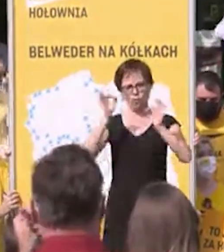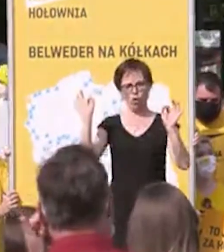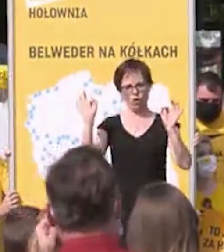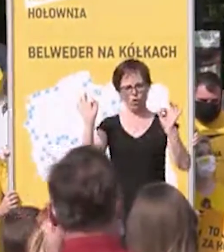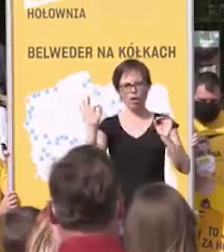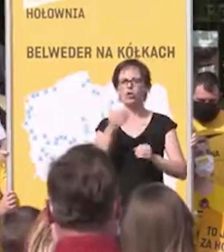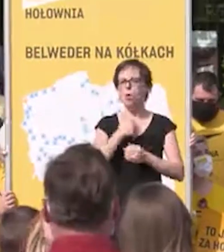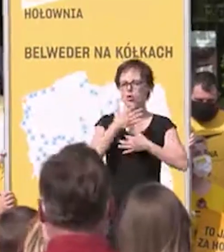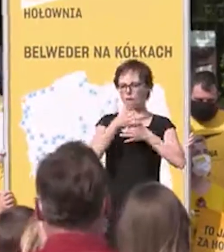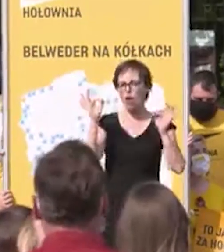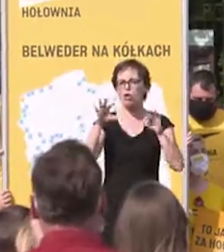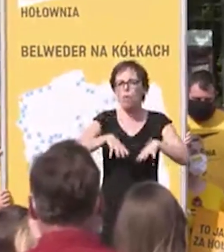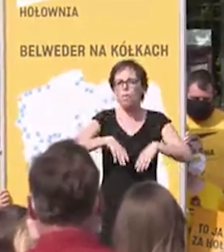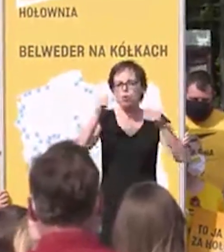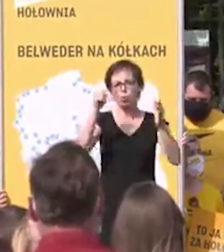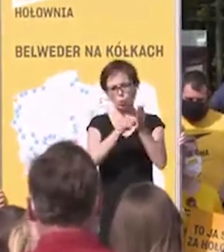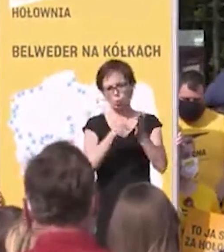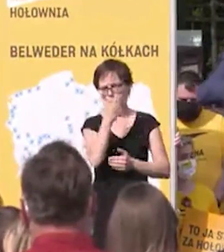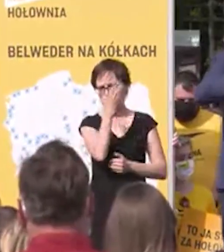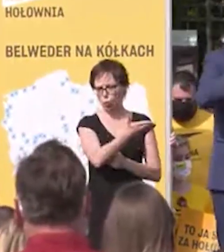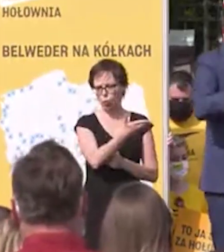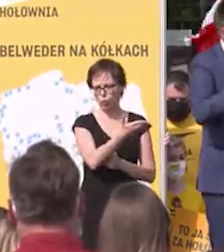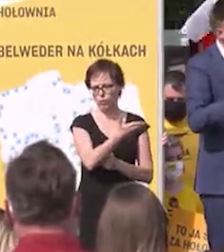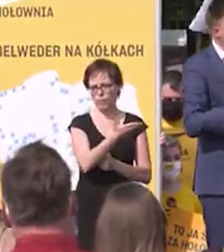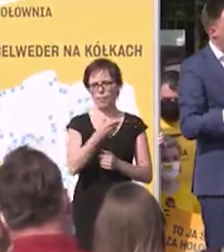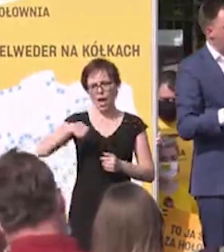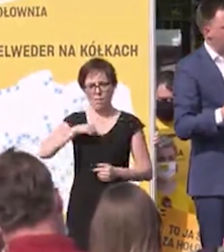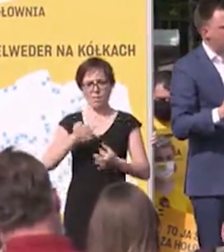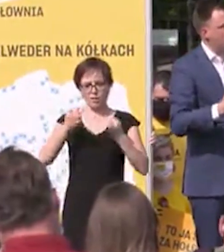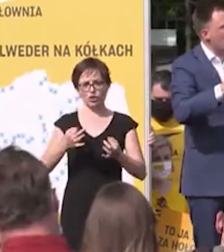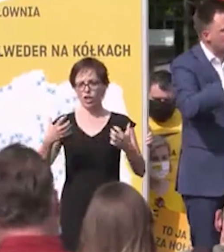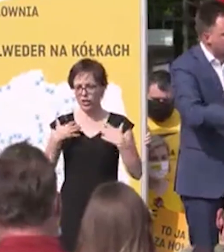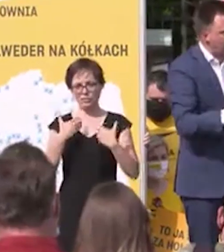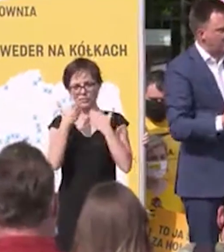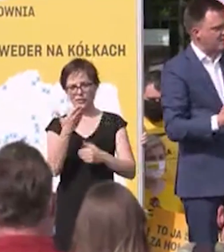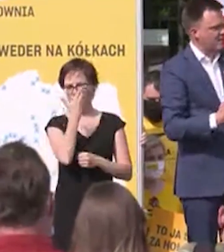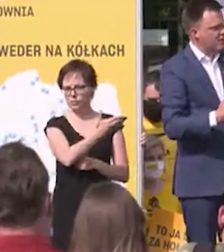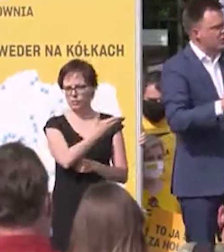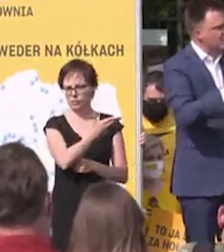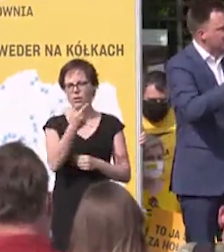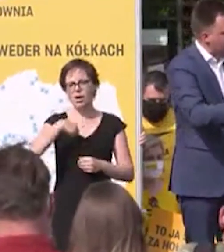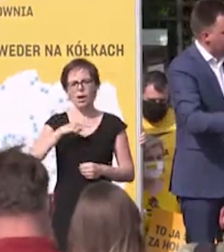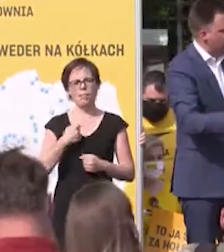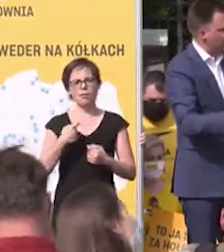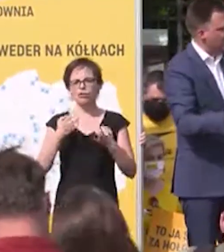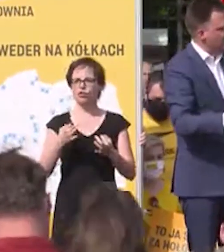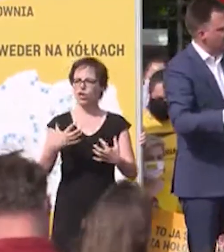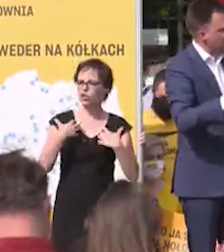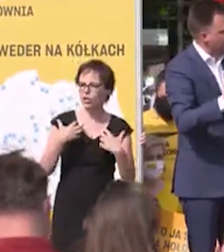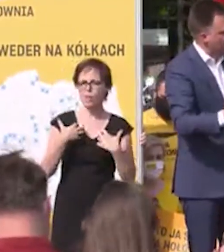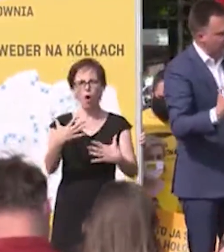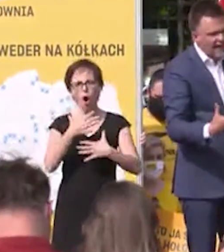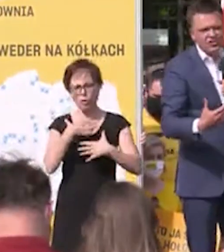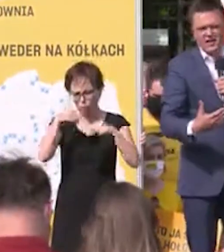ona się rodziła, w którym rodziło się to, w czym dzisiaj żyjemy, czym oddychamy, czym jesteśmy,